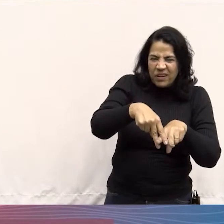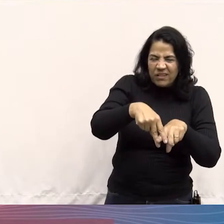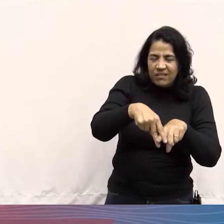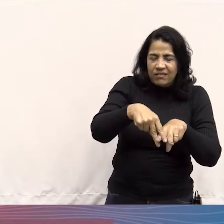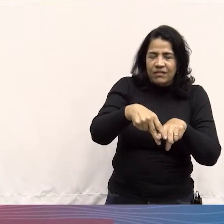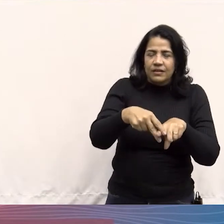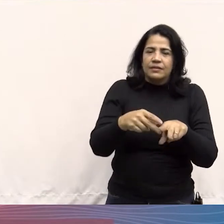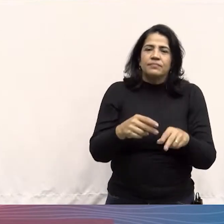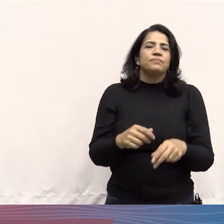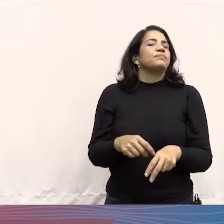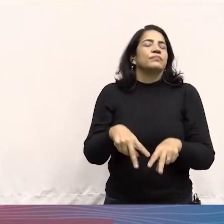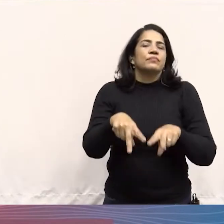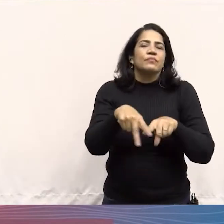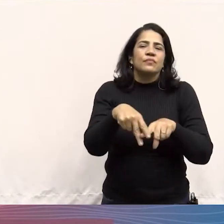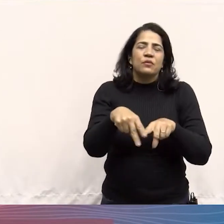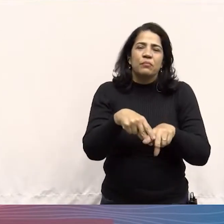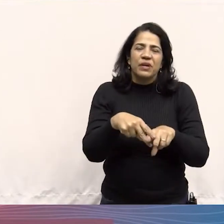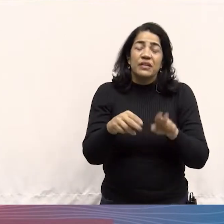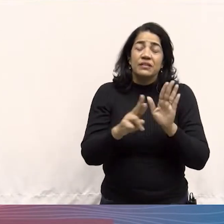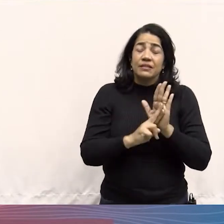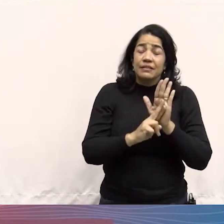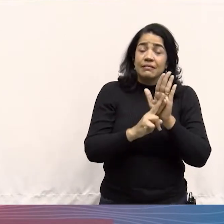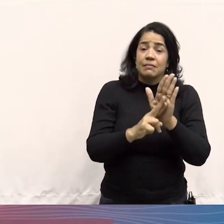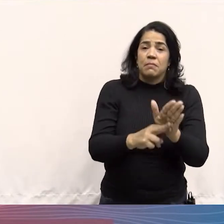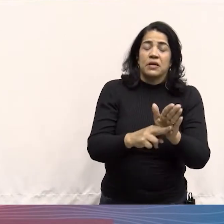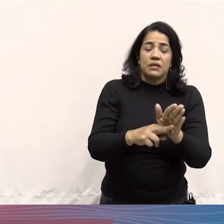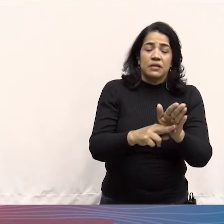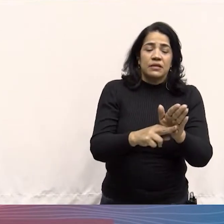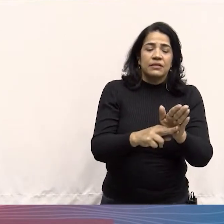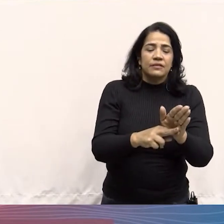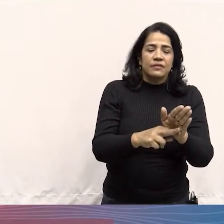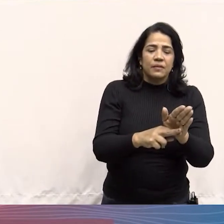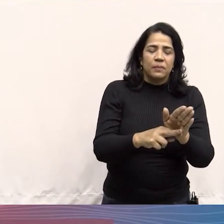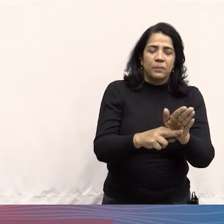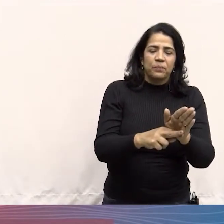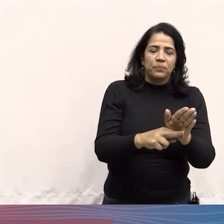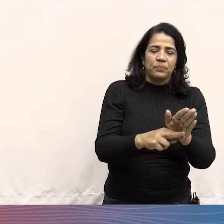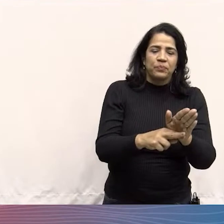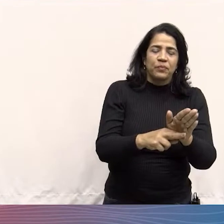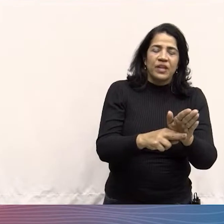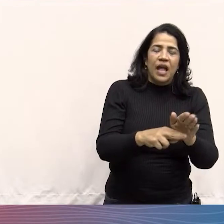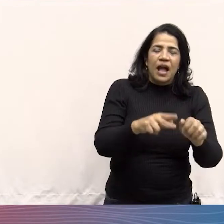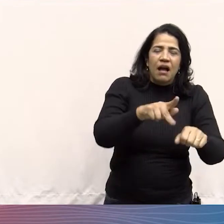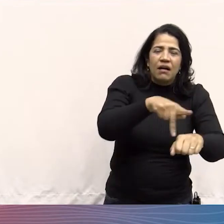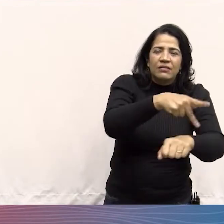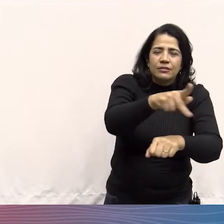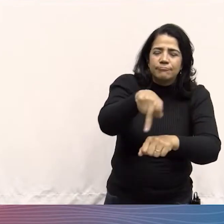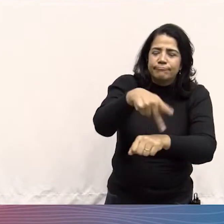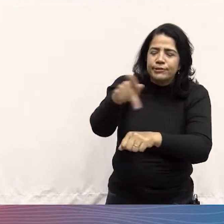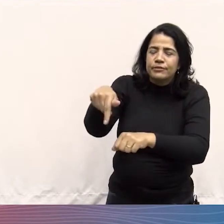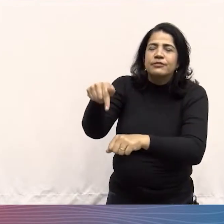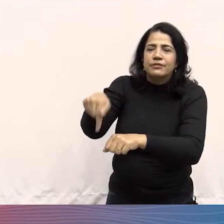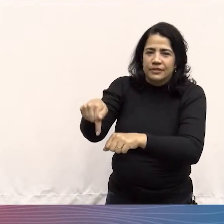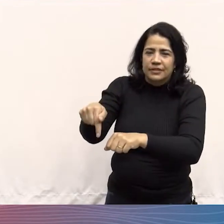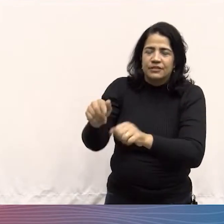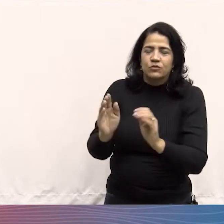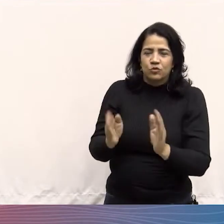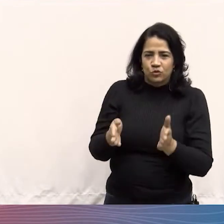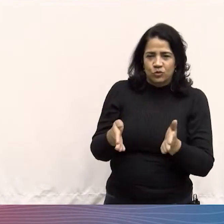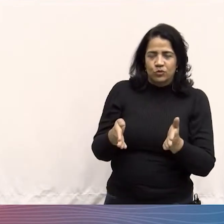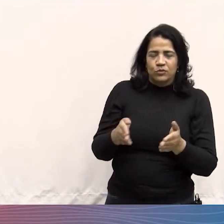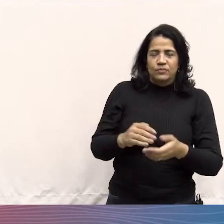ferro, que representa as nações contemporâneas de hoje, a qual nós convivemos com